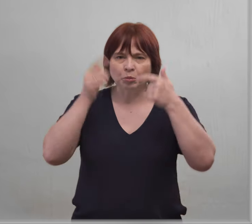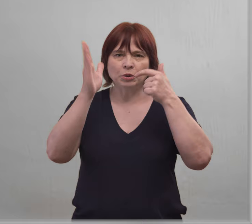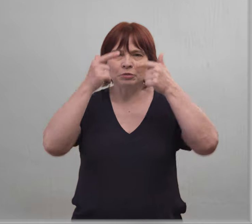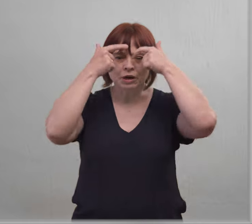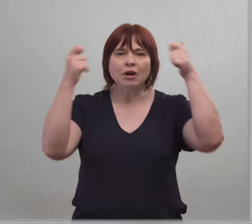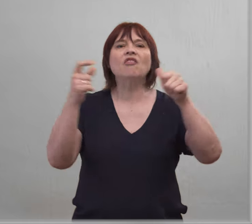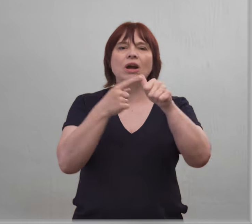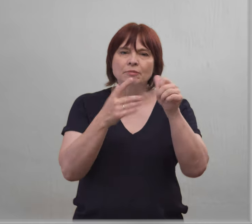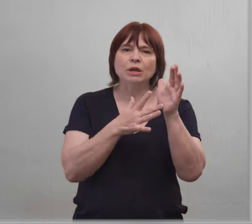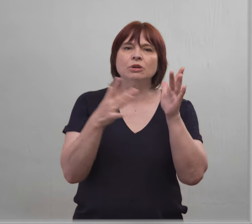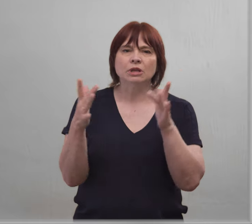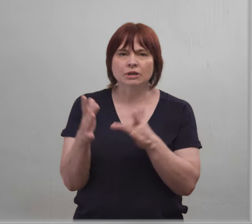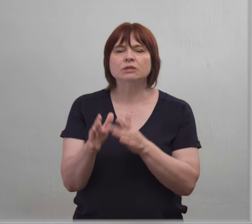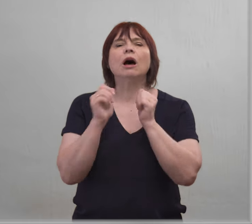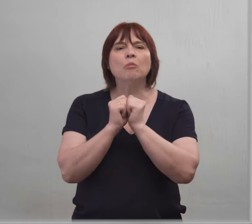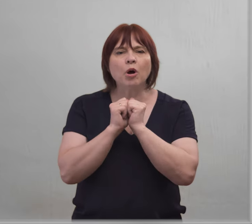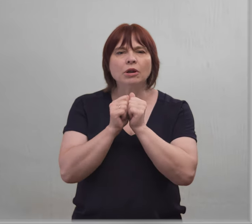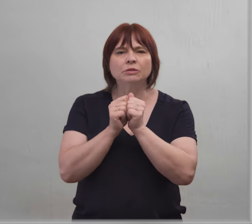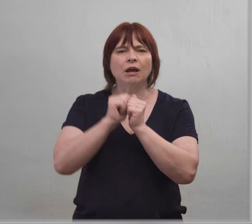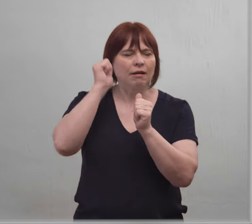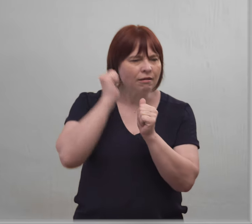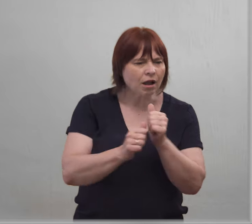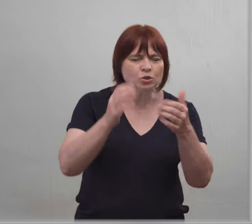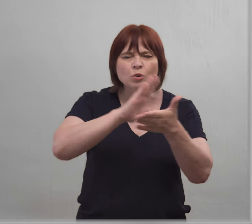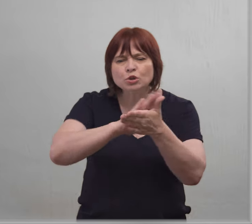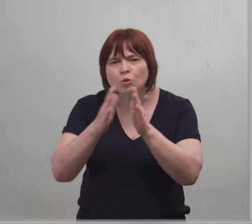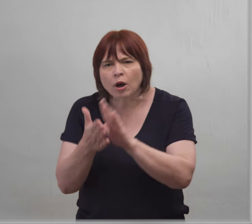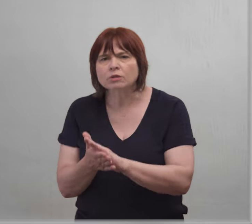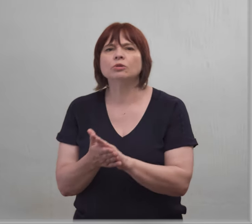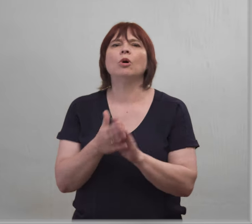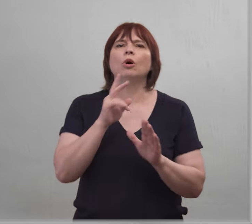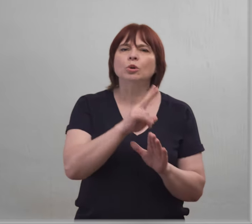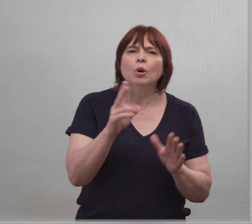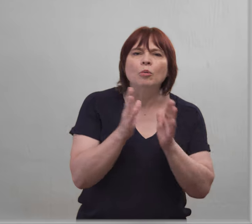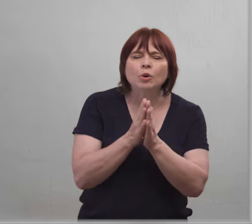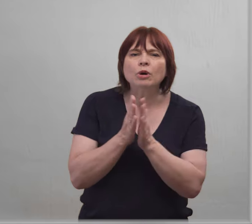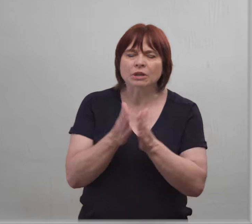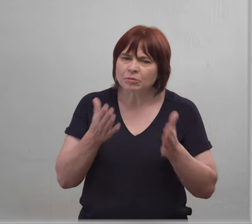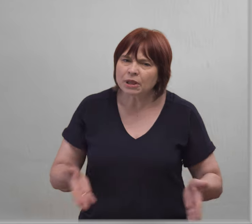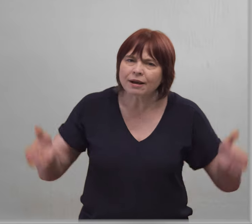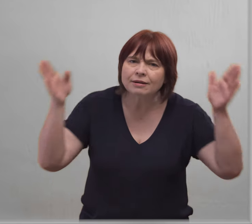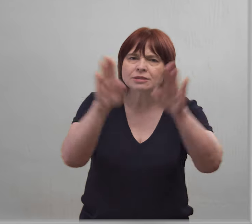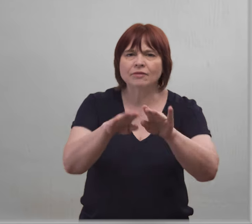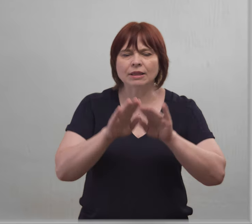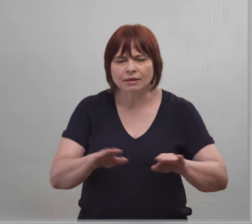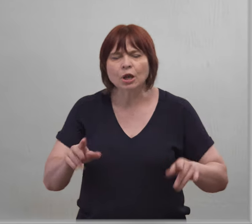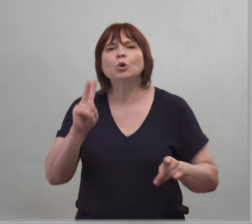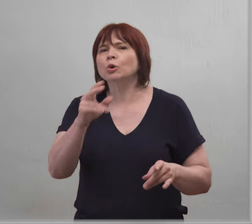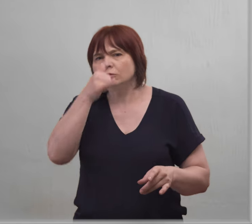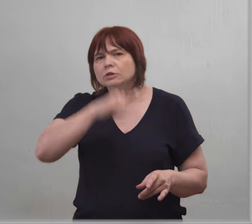Иисуса Христа, Господь, я молюсь за каждую ситуацию, за тех, кто просит, Господь, благословения для рождения детей,